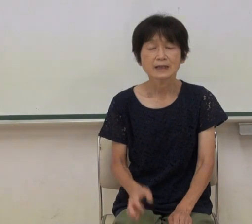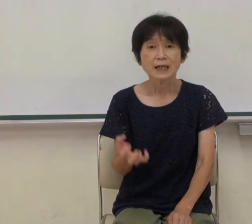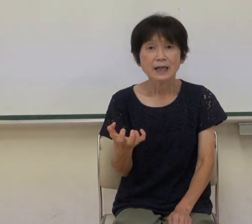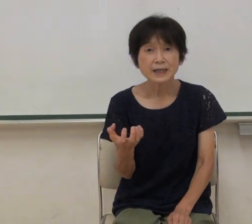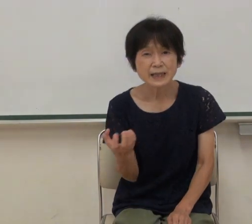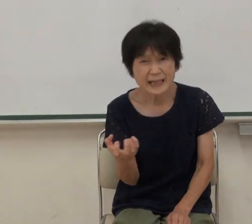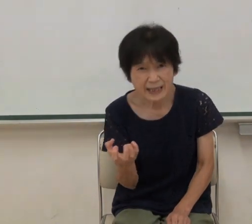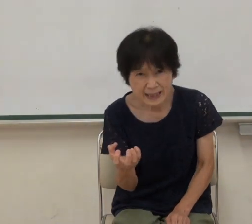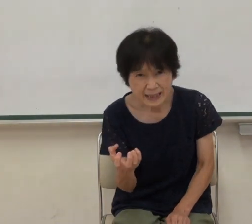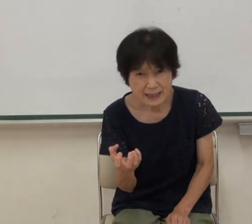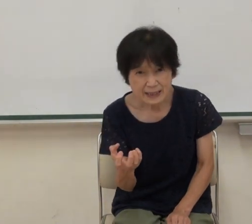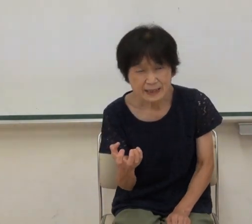痛い？